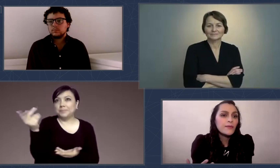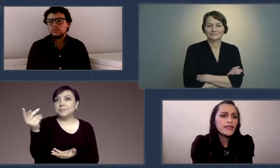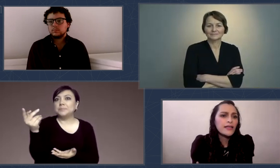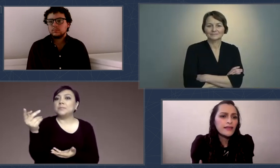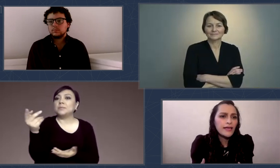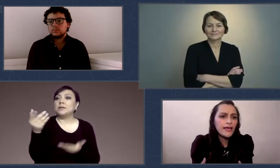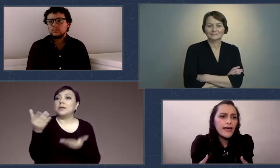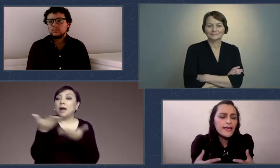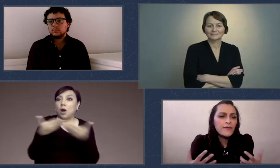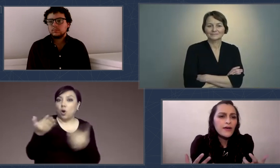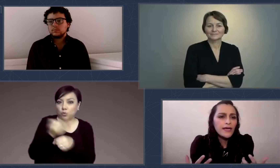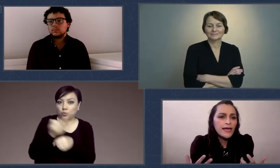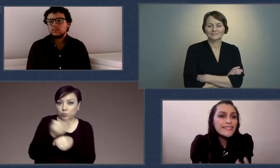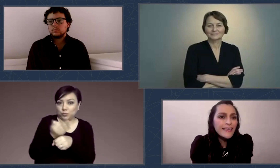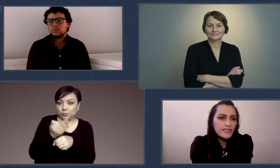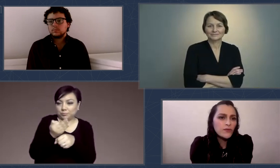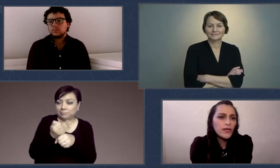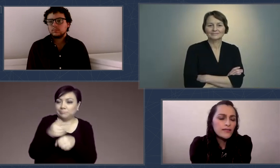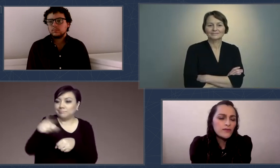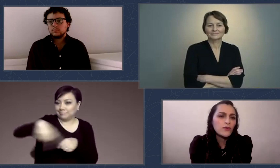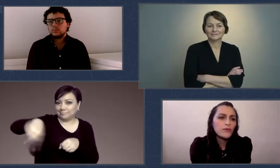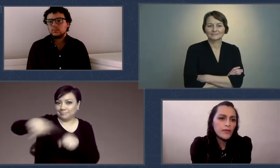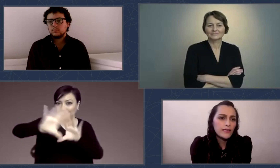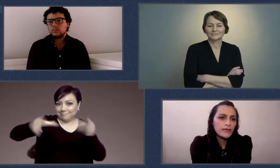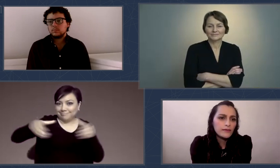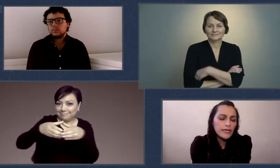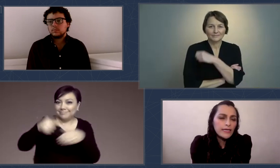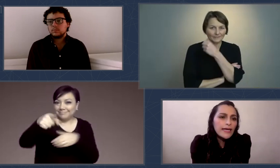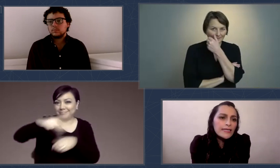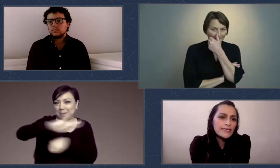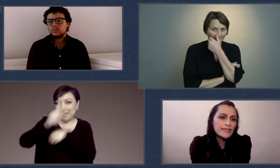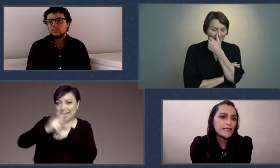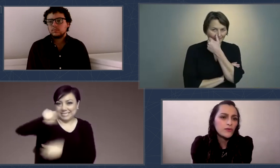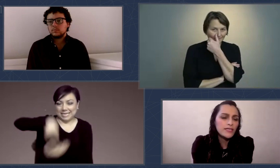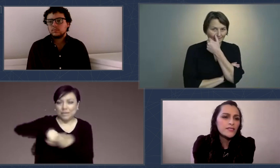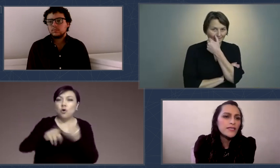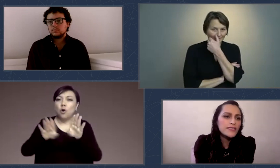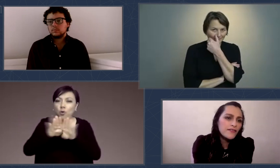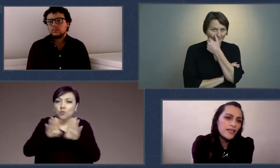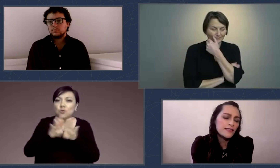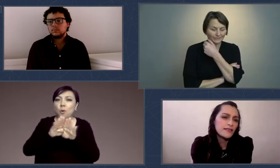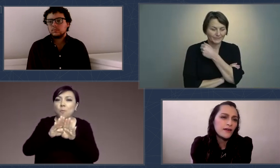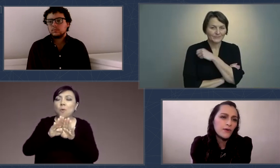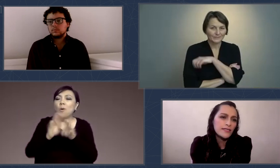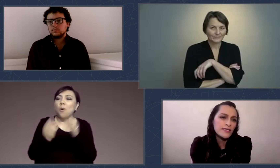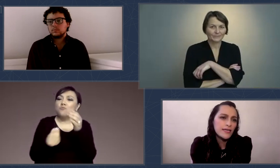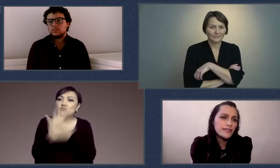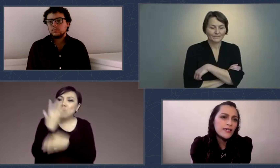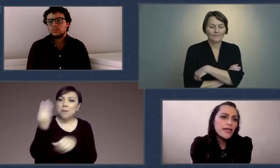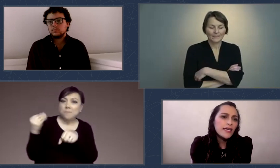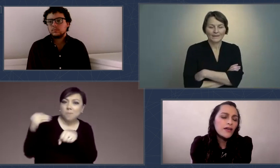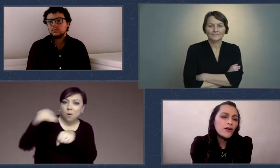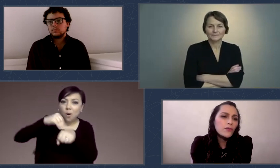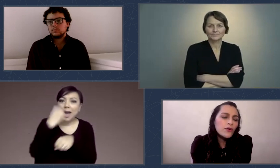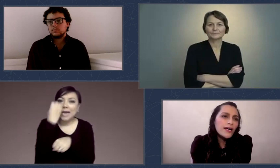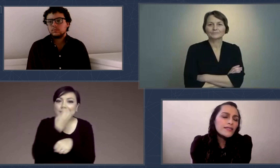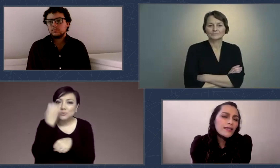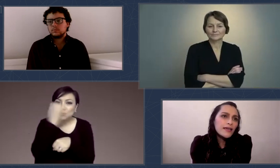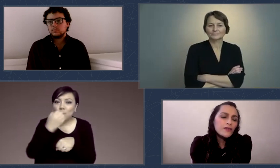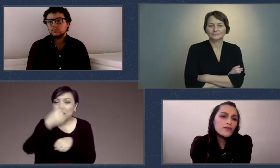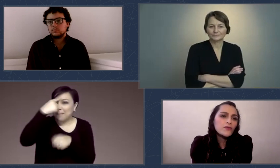esta parte de hacer escuelas o tener licenciaturas específicas de lengua de señas? ¿Y